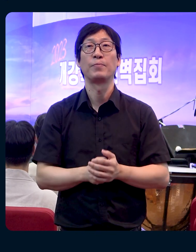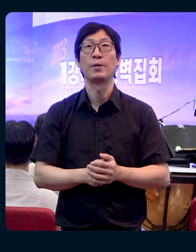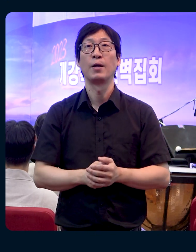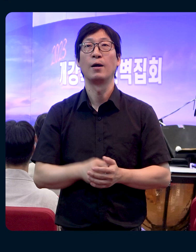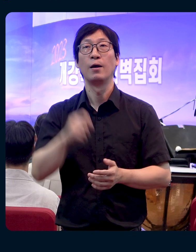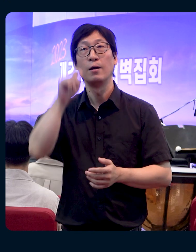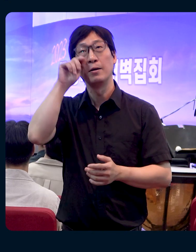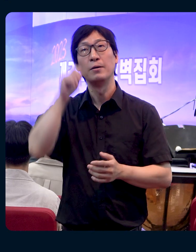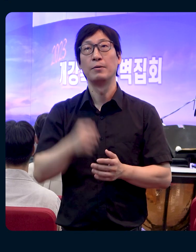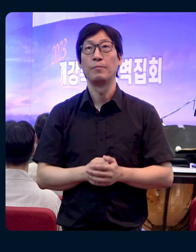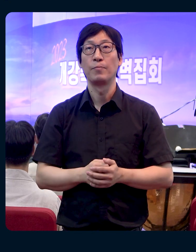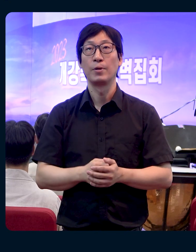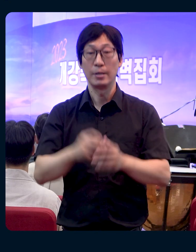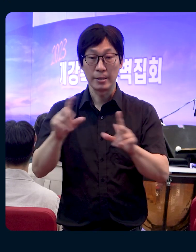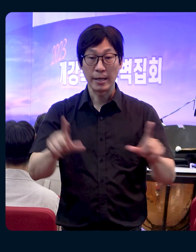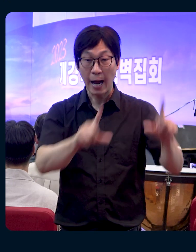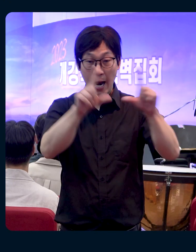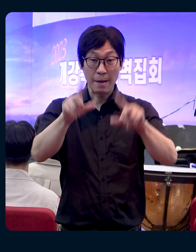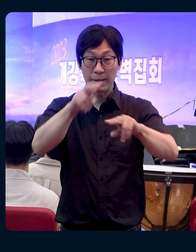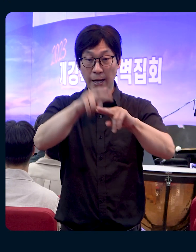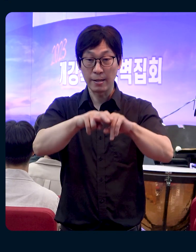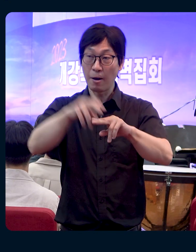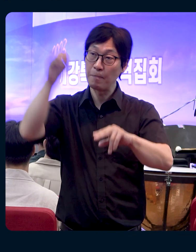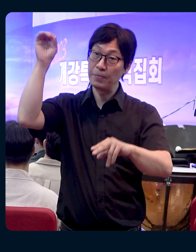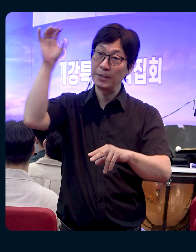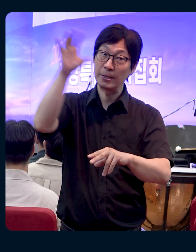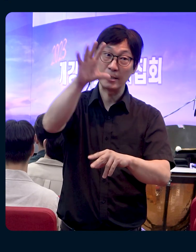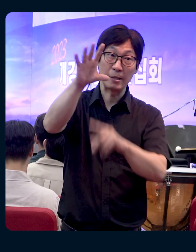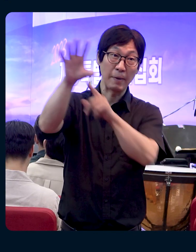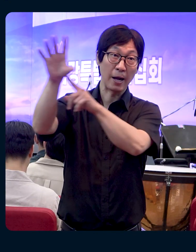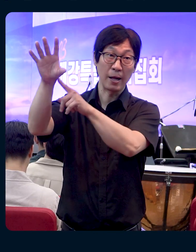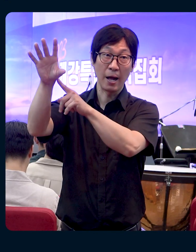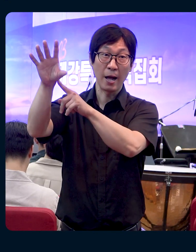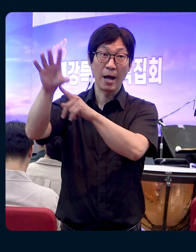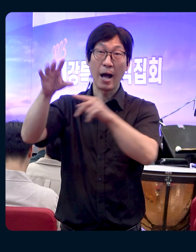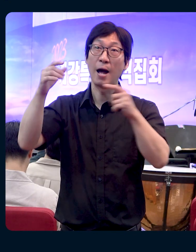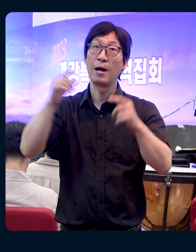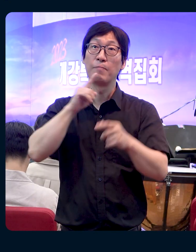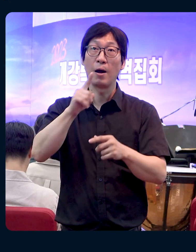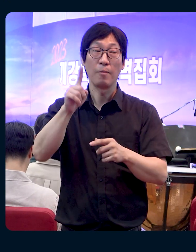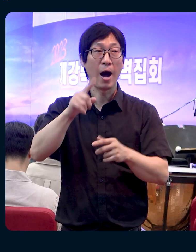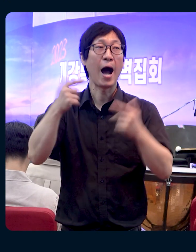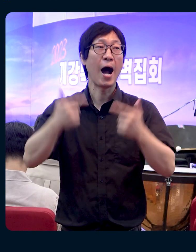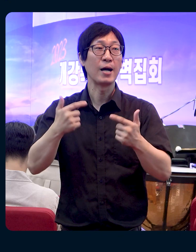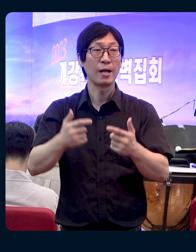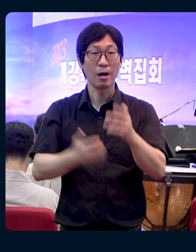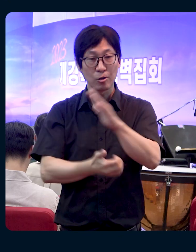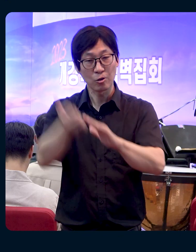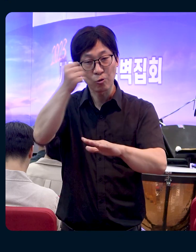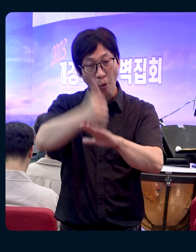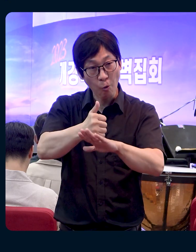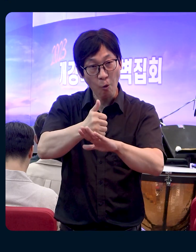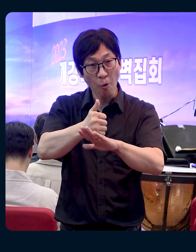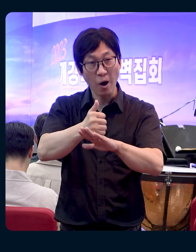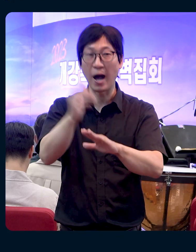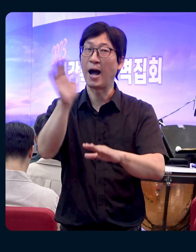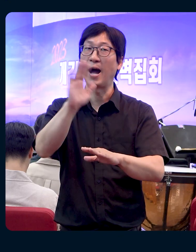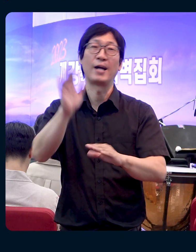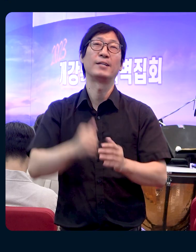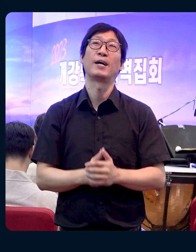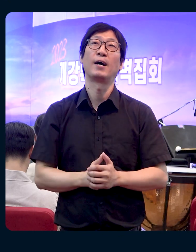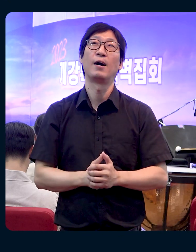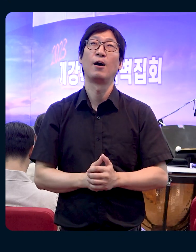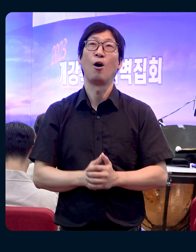생업의 현장에서 빛을 발한다는 것이 언제나 성공을 말하는 것은 아니다는 거예요. 생업의 현장이 빛을